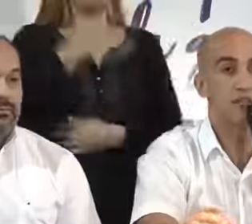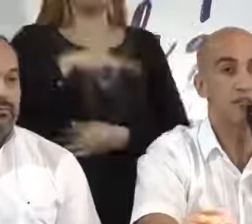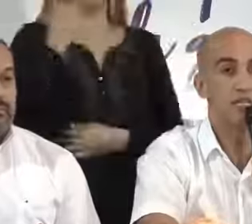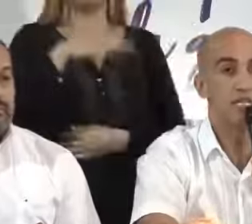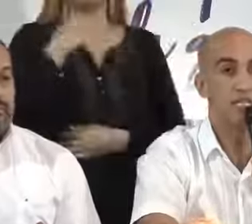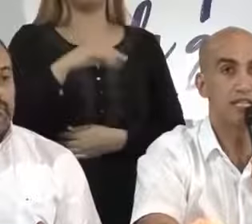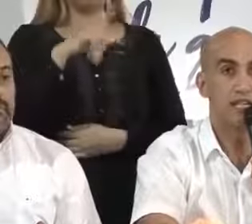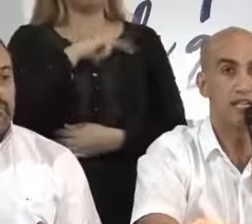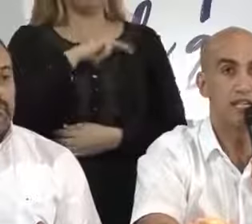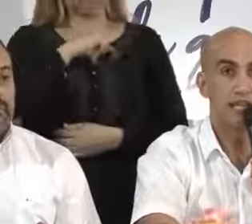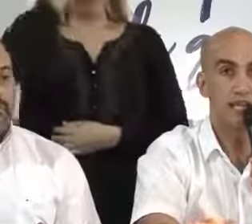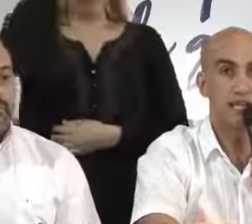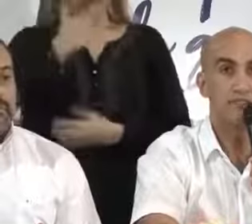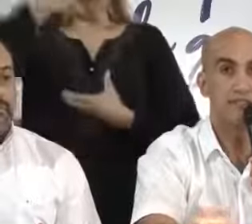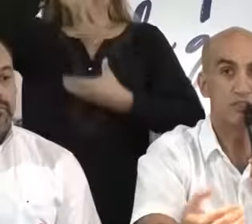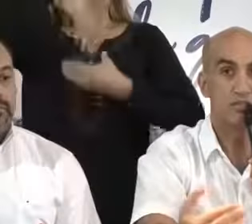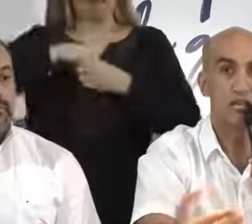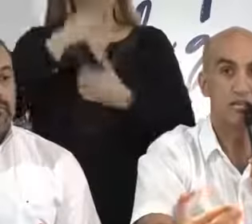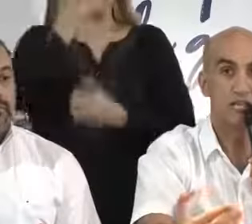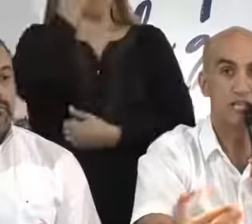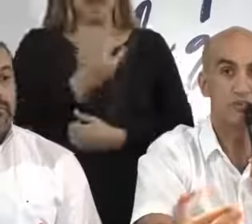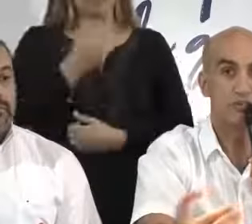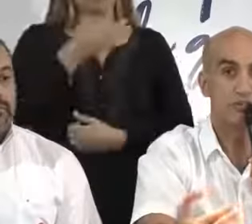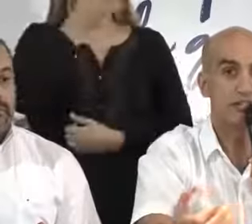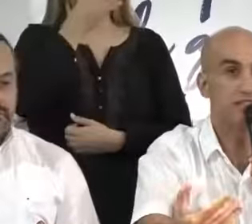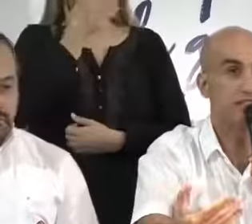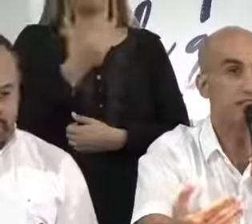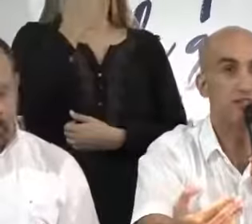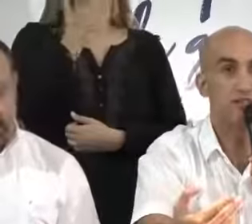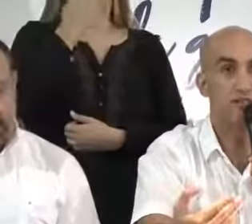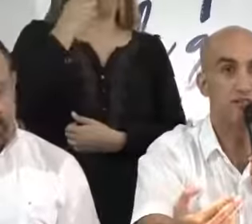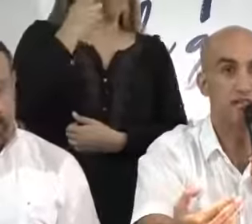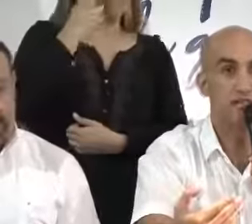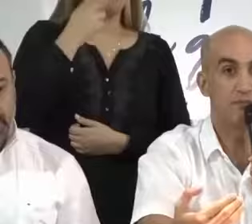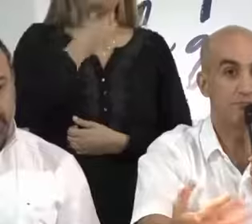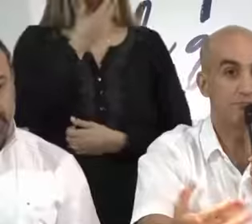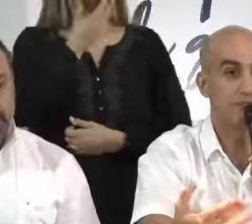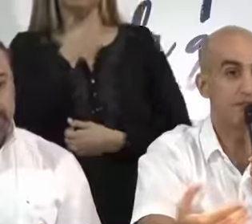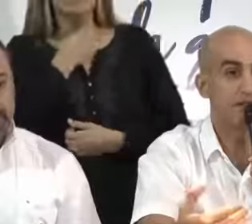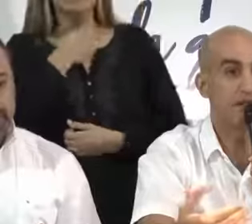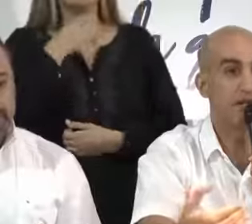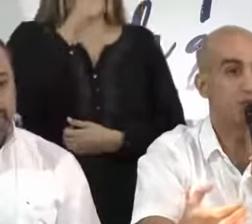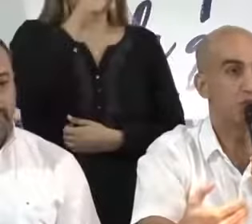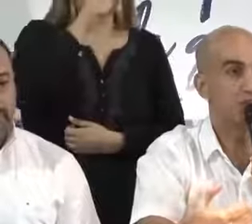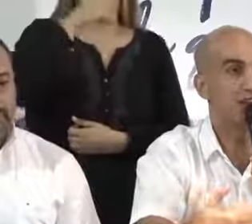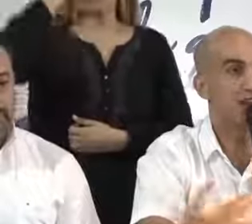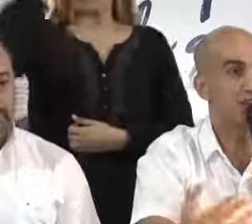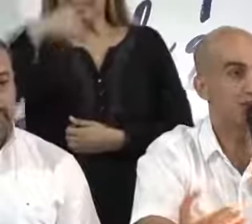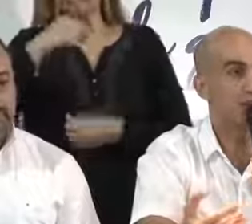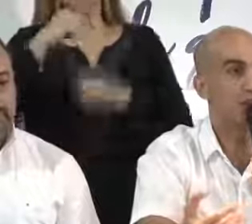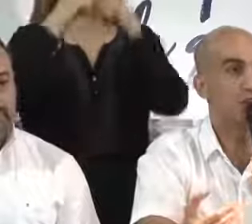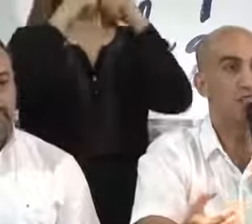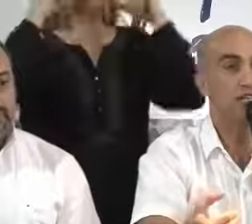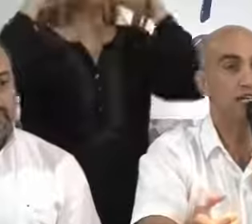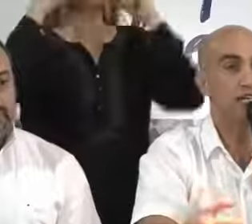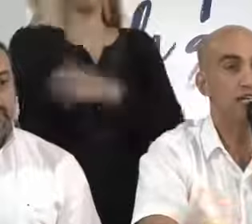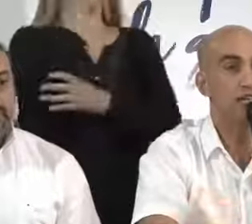aquellas personas que tengan síntomas respiratorios. Es decir, es mayormente para proteger al